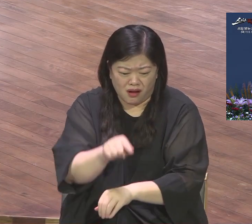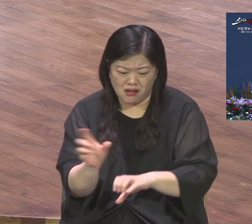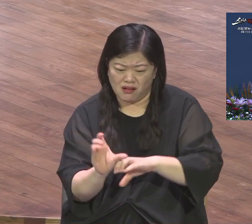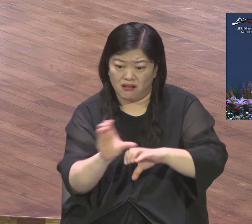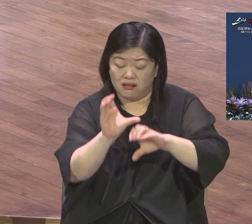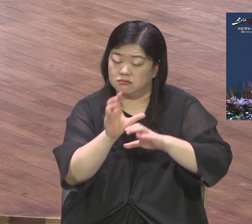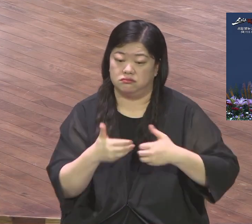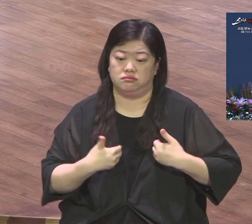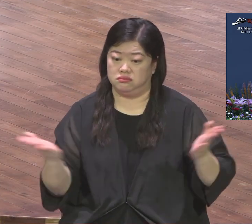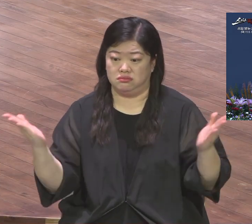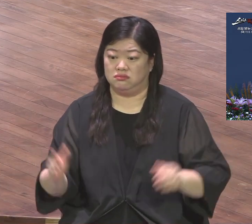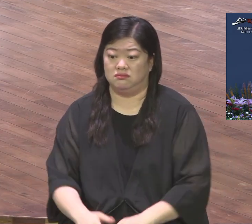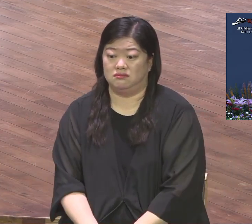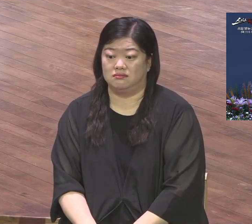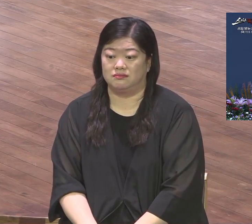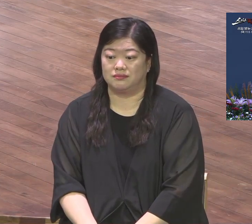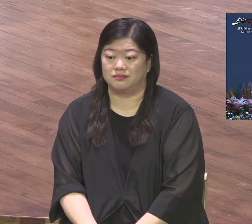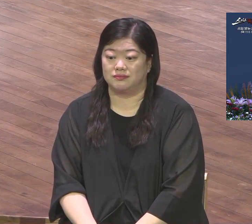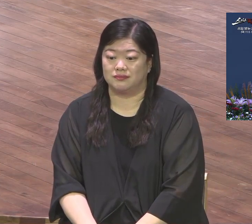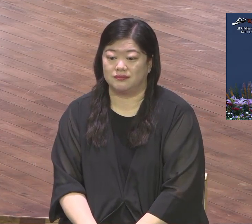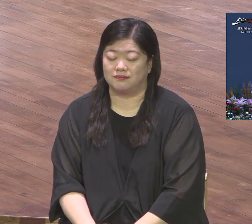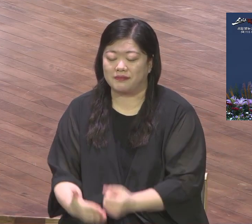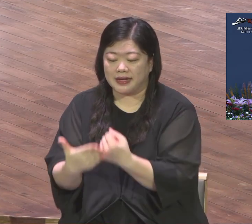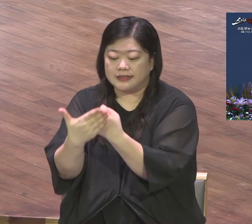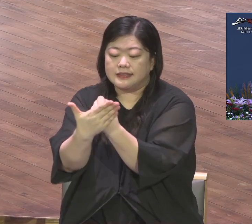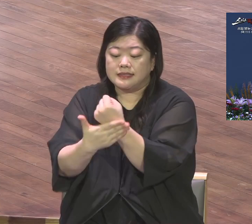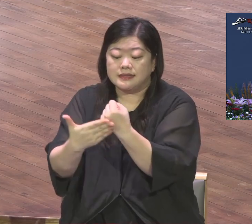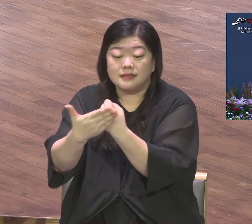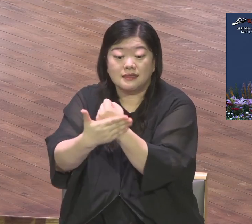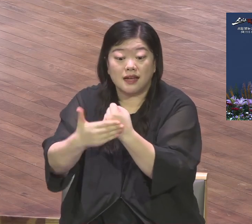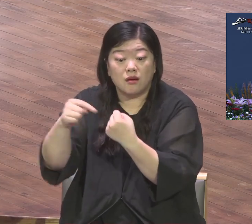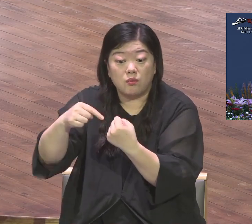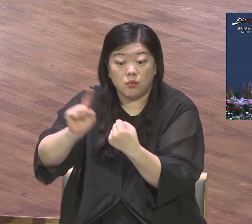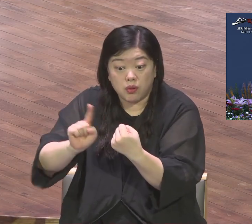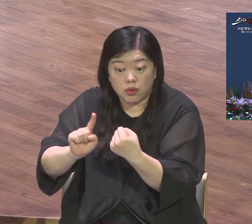그래서 은혜는 뭐냐? 그냥 받으면 돼요.